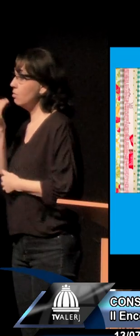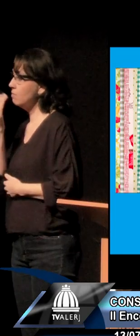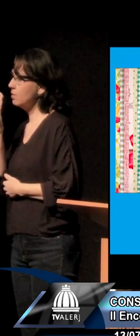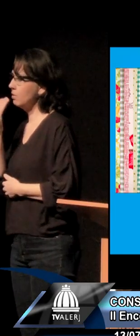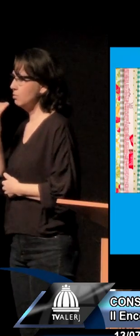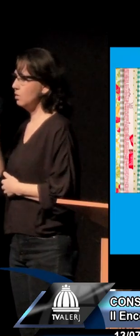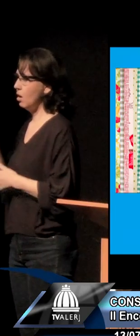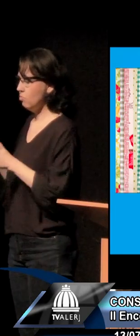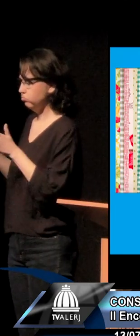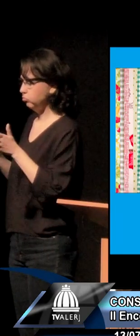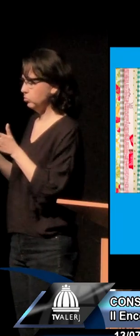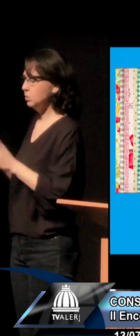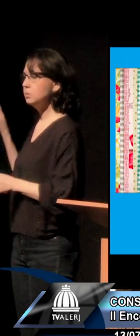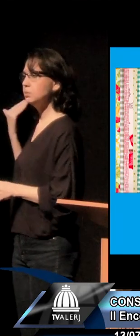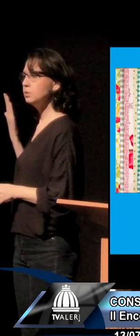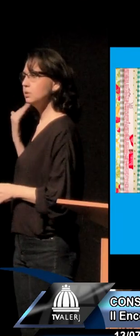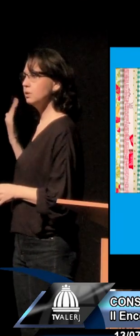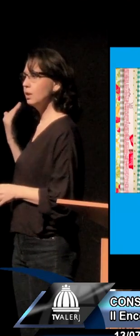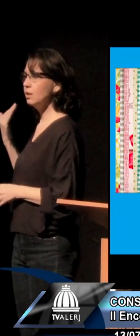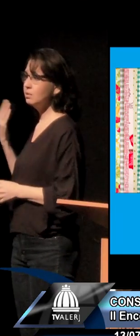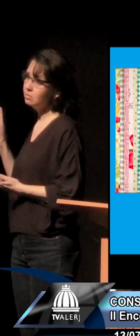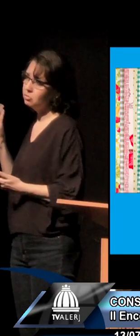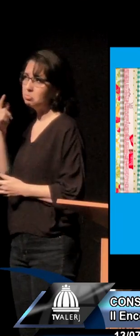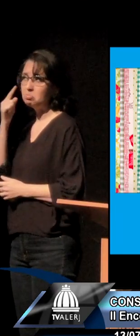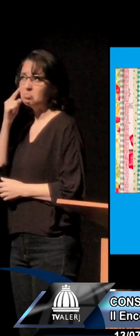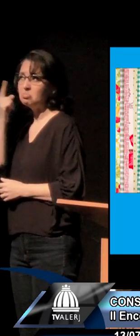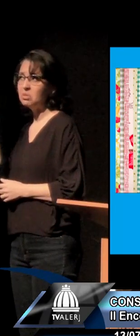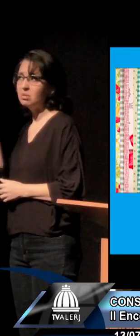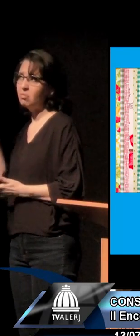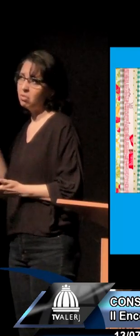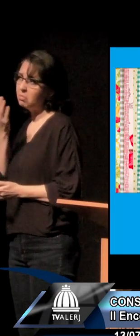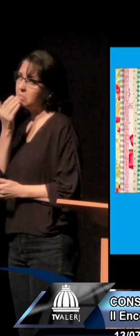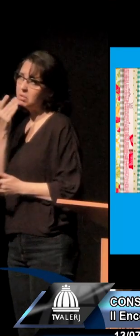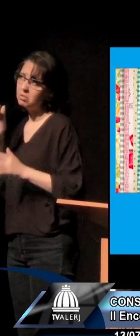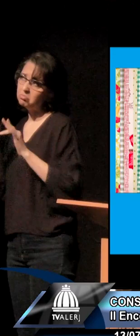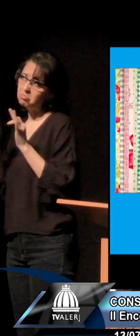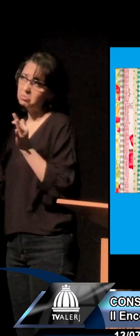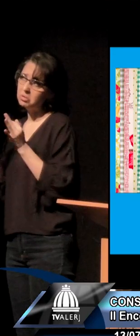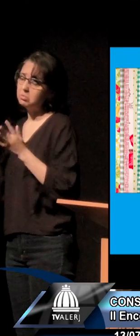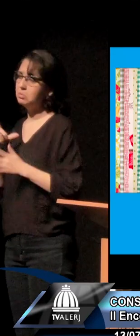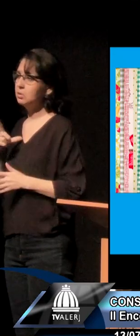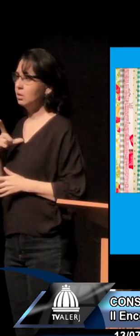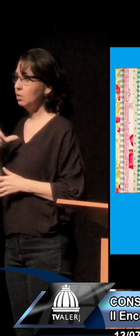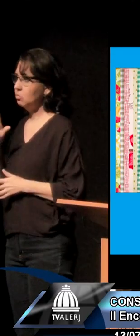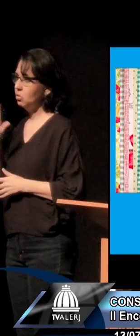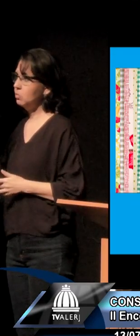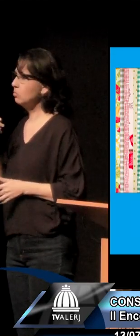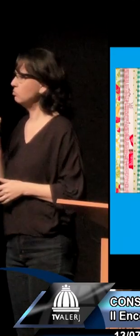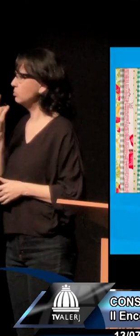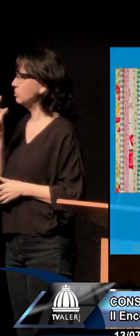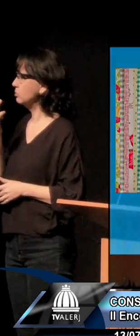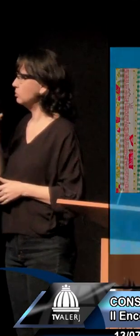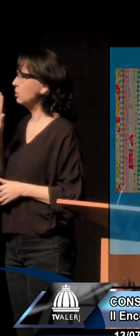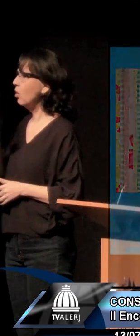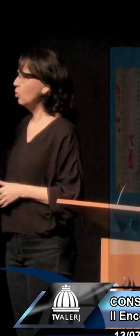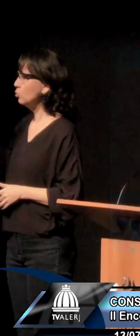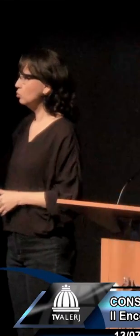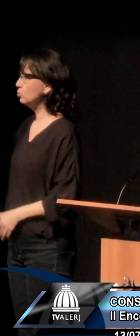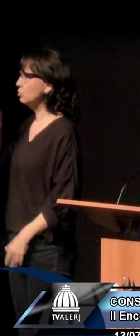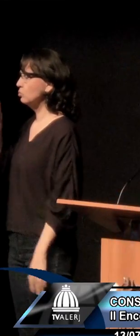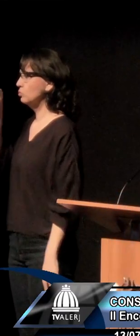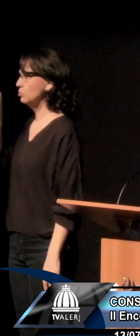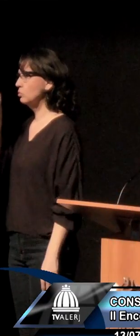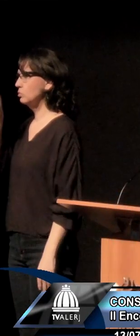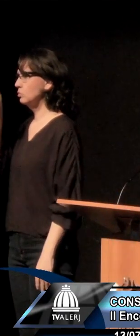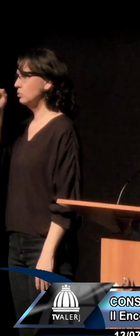um olhar muito mais redutivo da alimentação não existe até um termo se chama nutricionismo né foi desenvolvido por